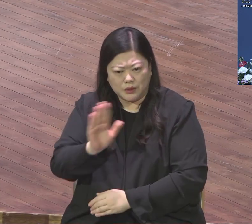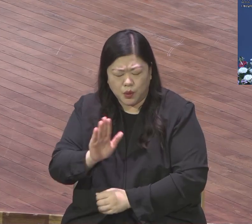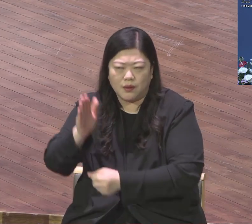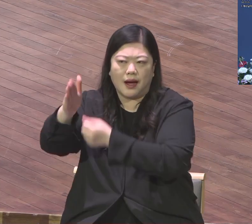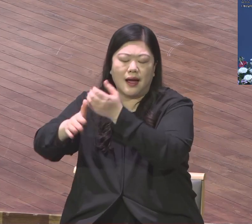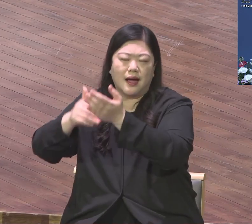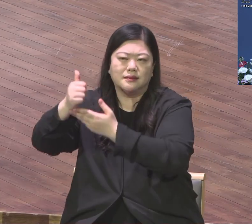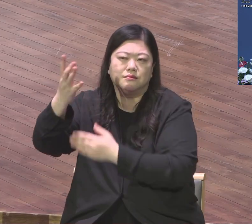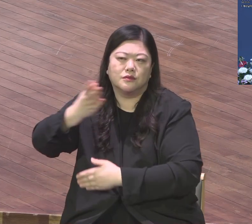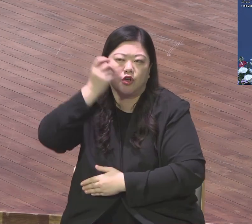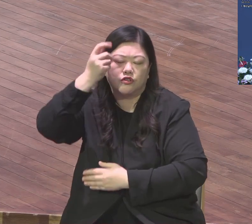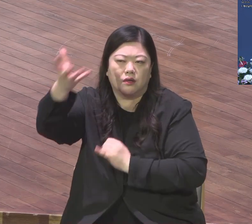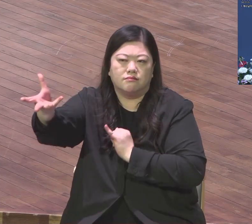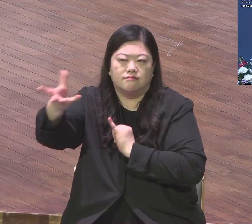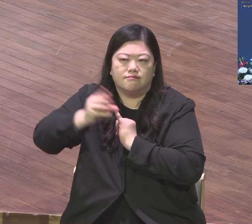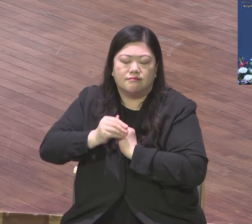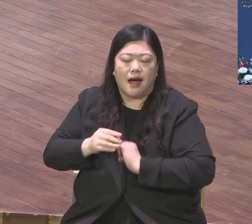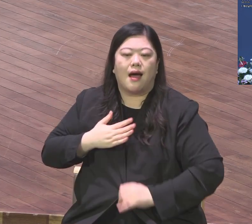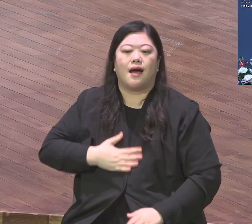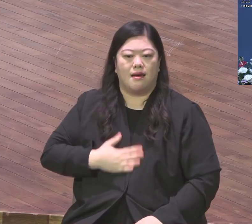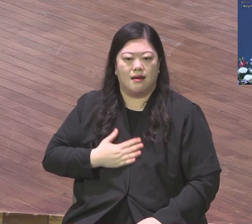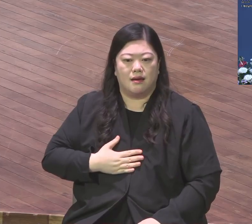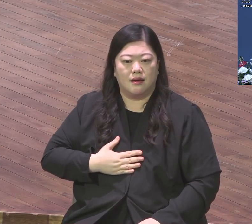마리아만 그 당시에 알고 있었어요.